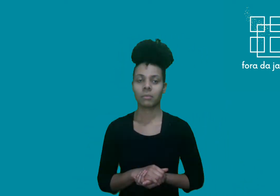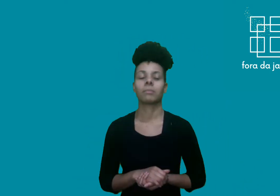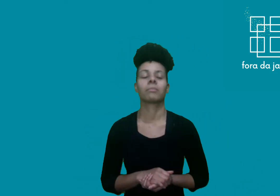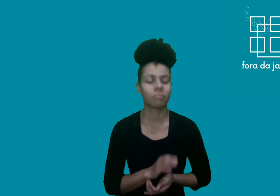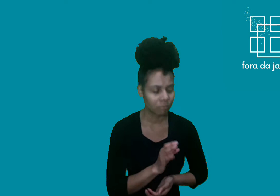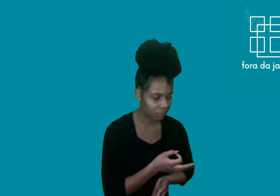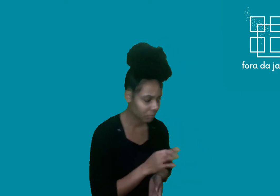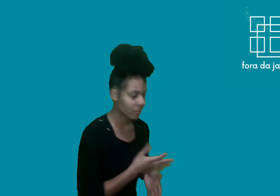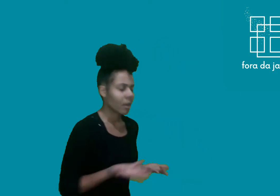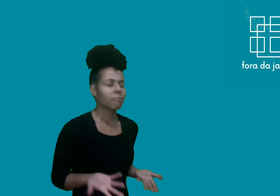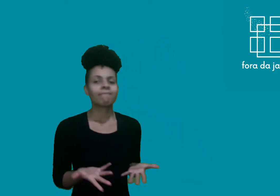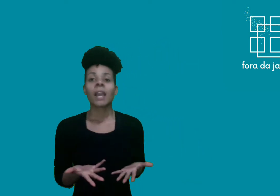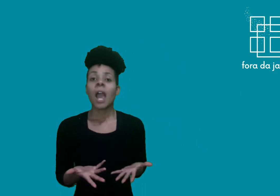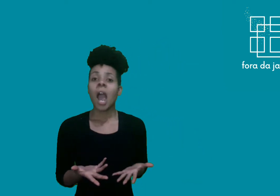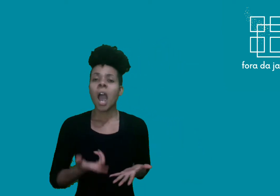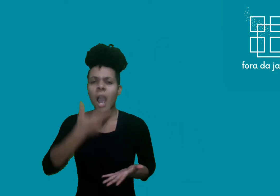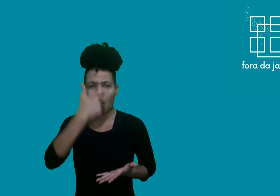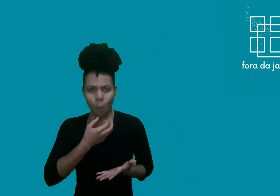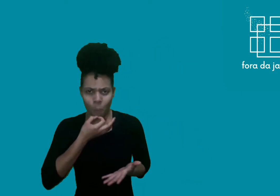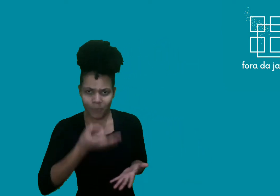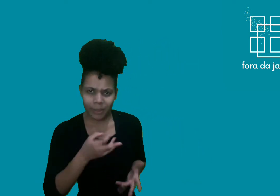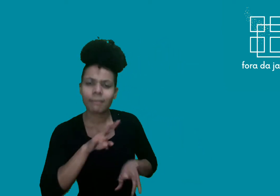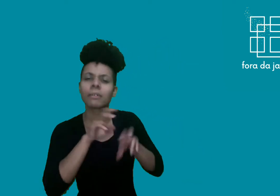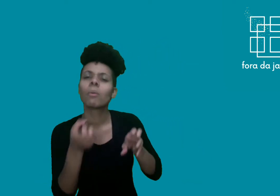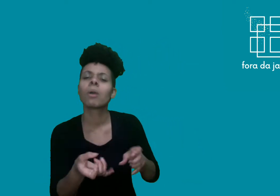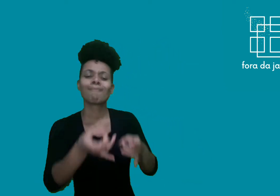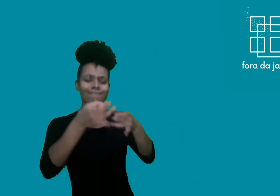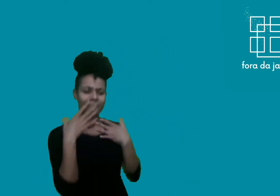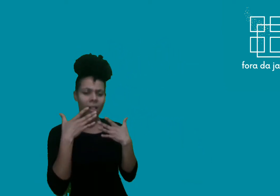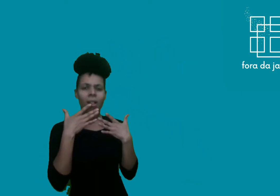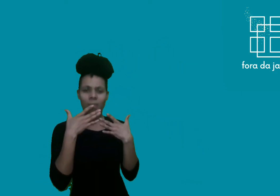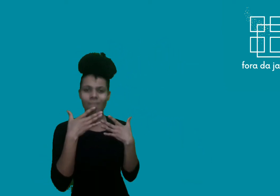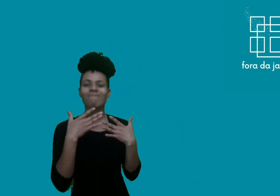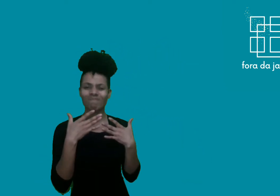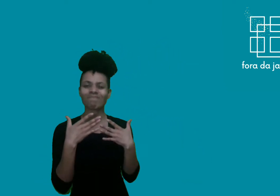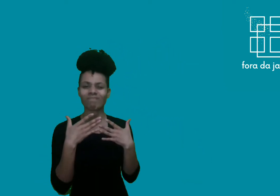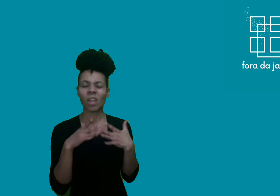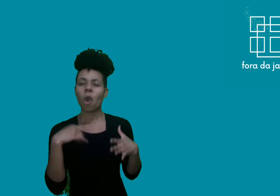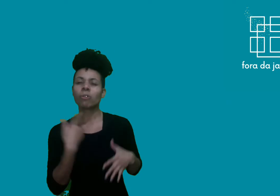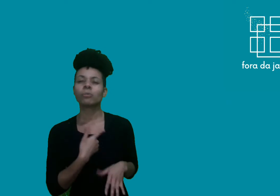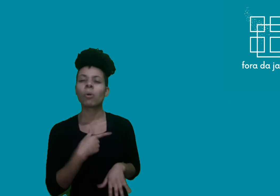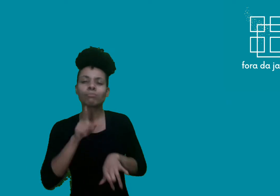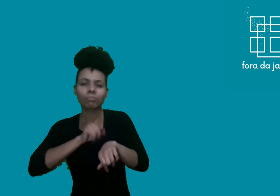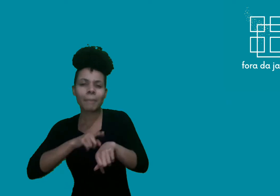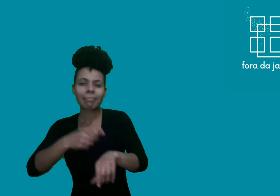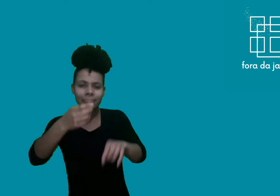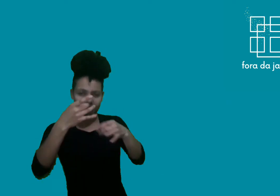incógnita. E é isso, por anos eu fiquei questionando qual que é a razão da minha existência e eu nunca cheguei a lado nenhum. Eu acho que eu nunca vou chegar